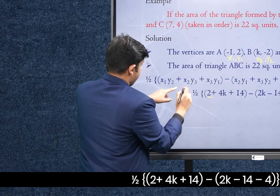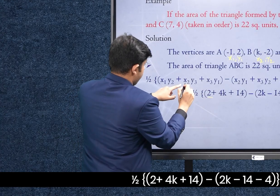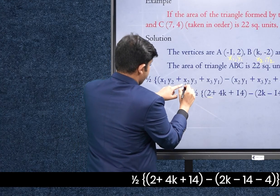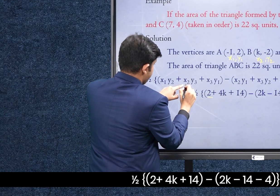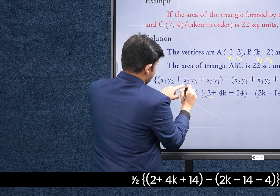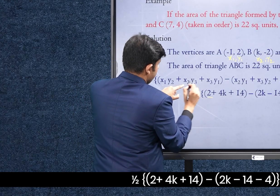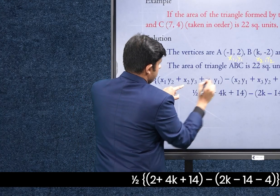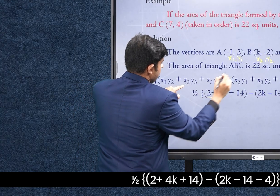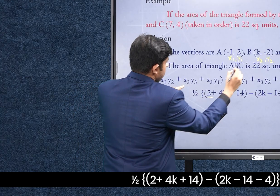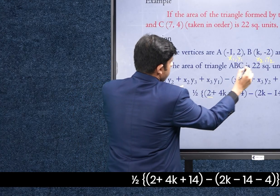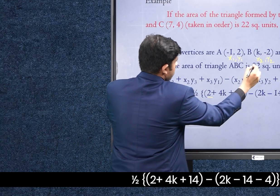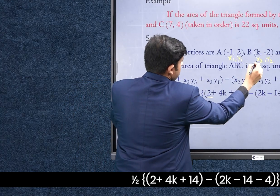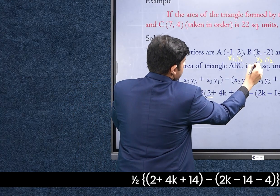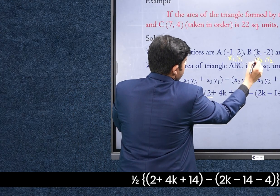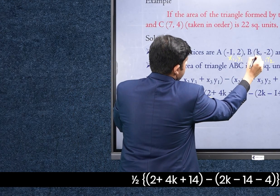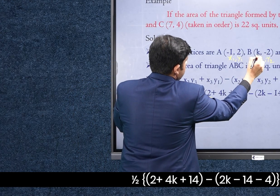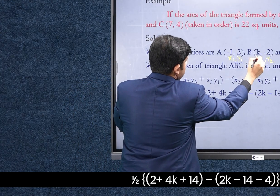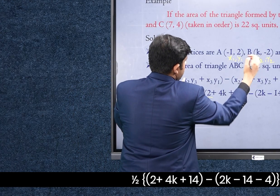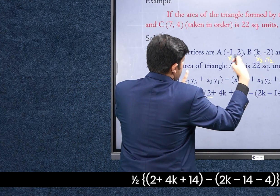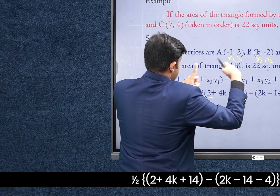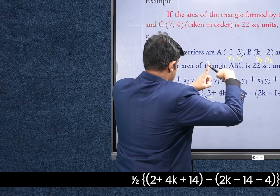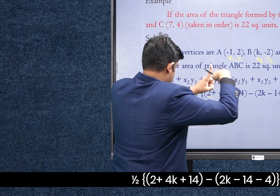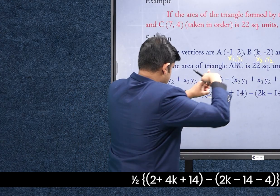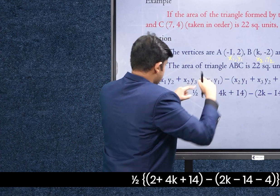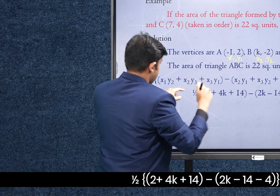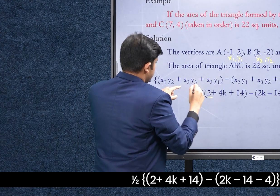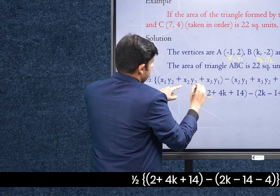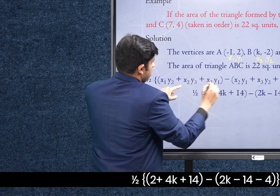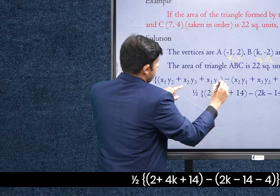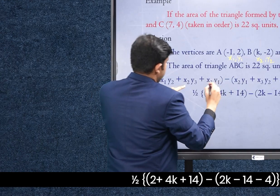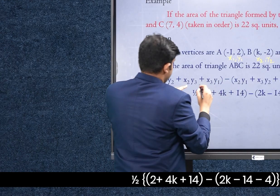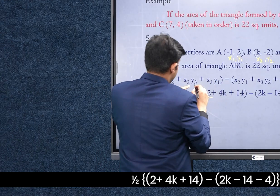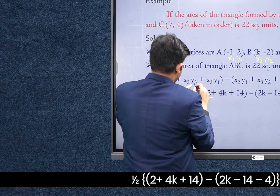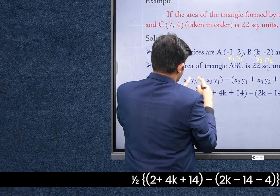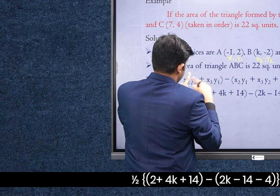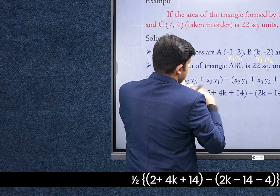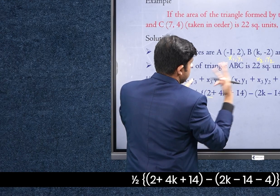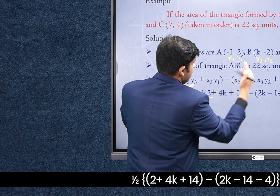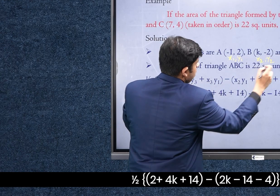1/2 ऑफ कर्ली ब्रैकेट ओपन 2 प्लस 4k प्लस 14 माइनस